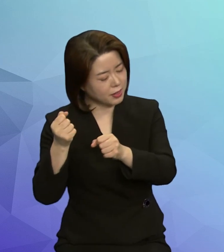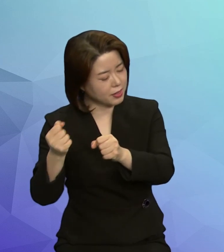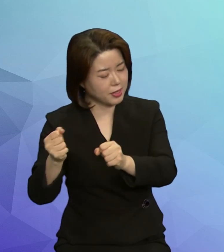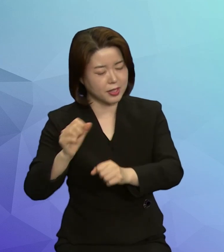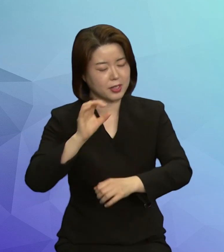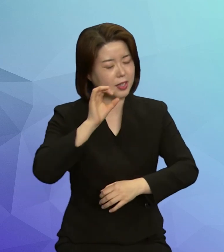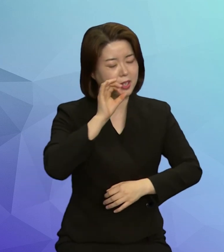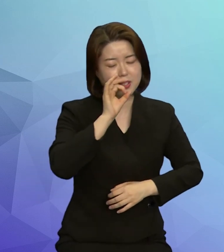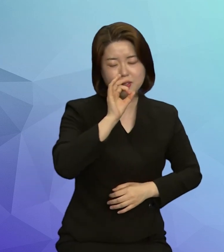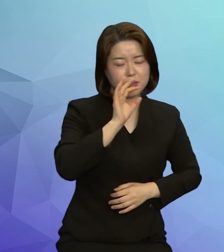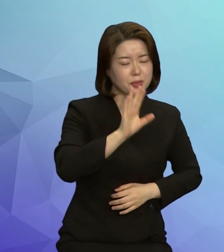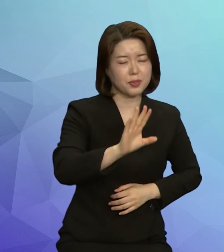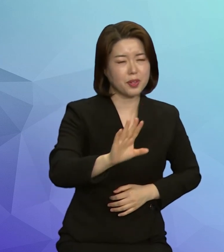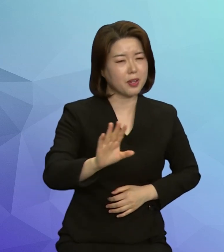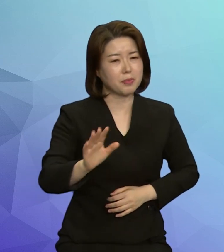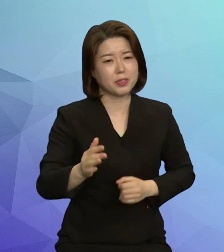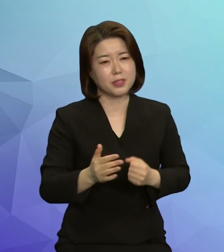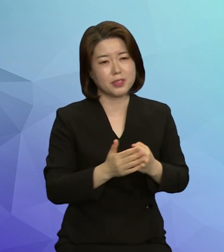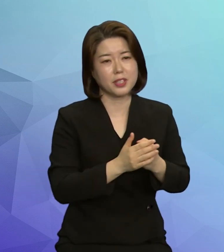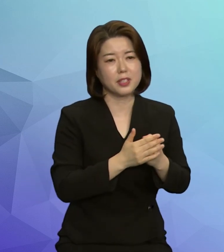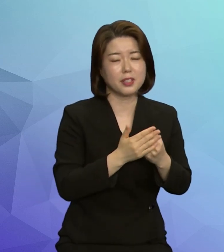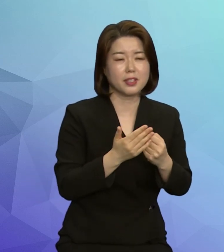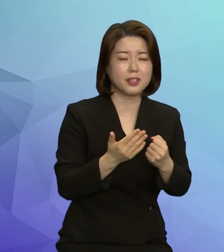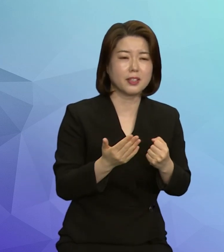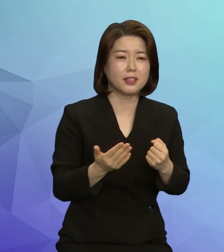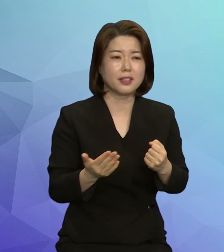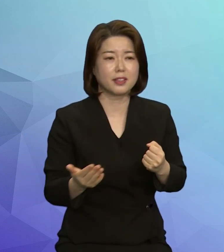나의 힘을 의지할 수